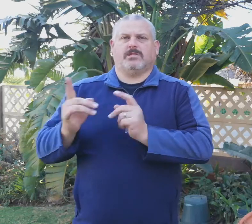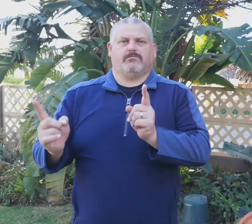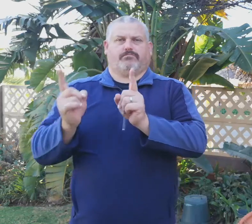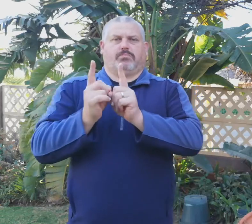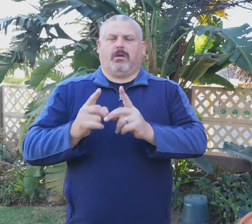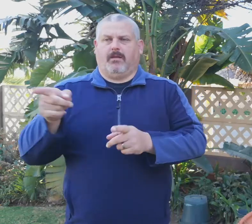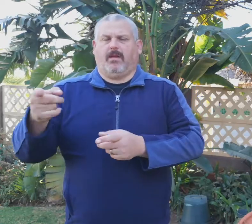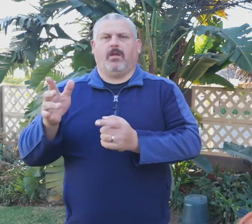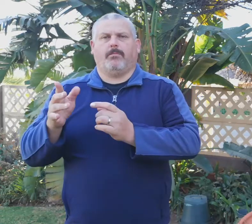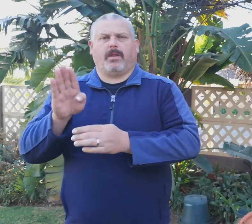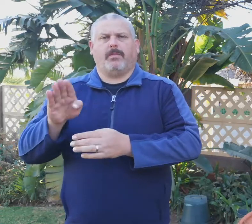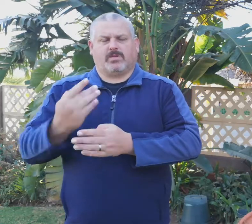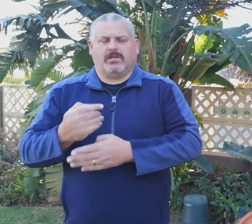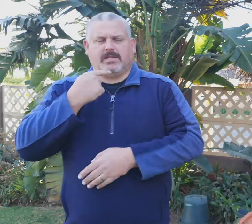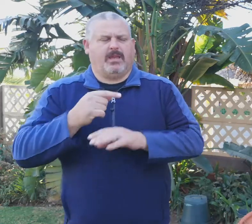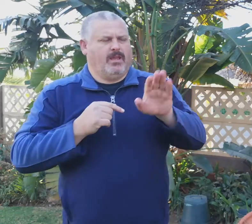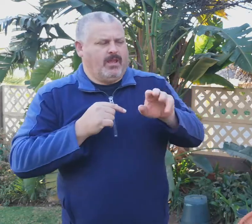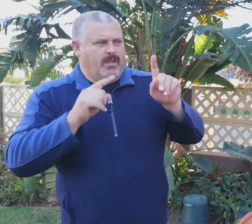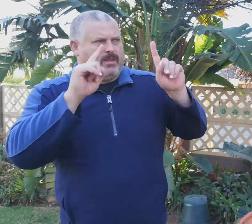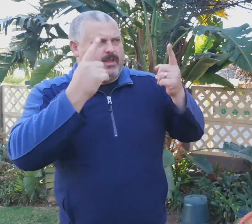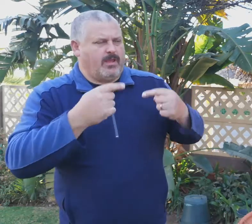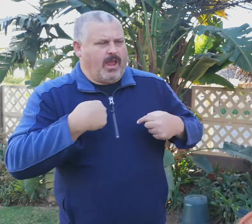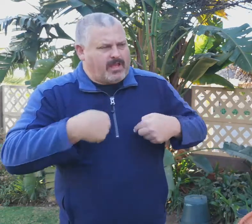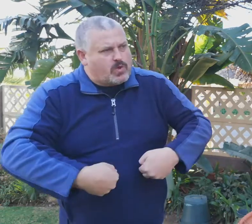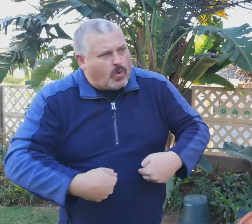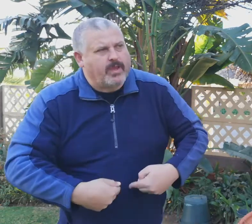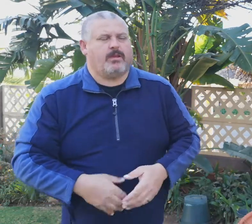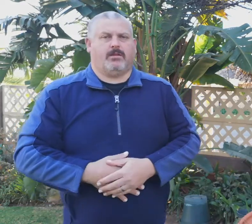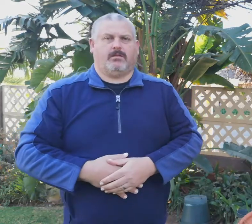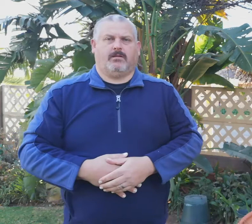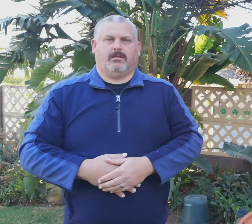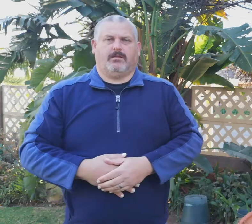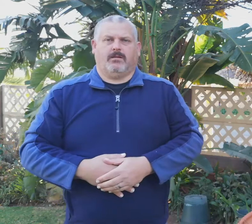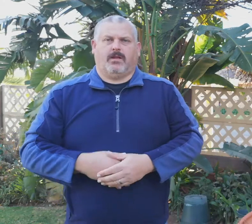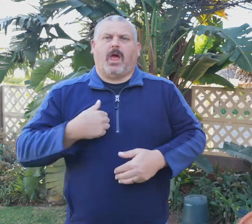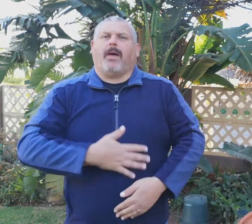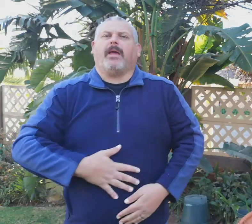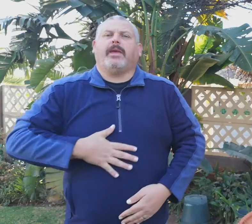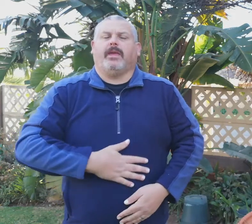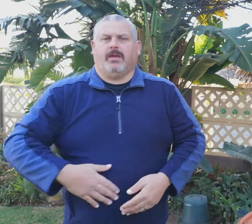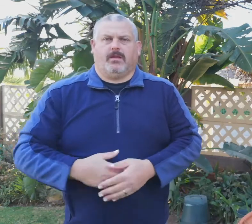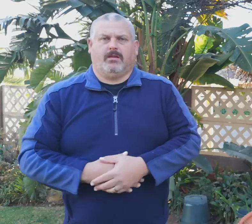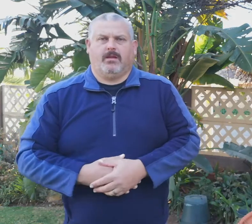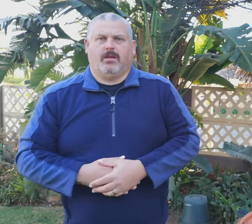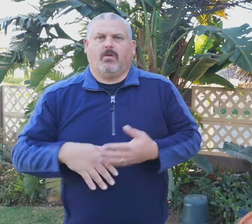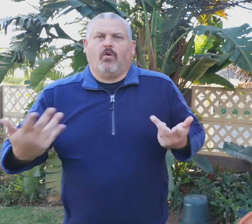Jesus. Nu is kunt ze, ja, honger, en eindig,